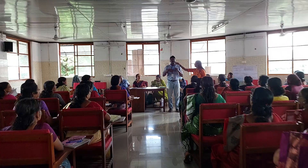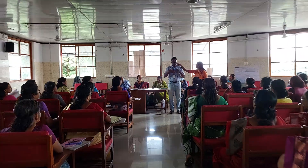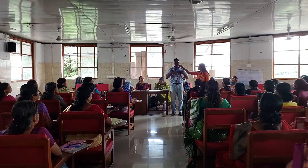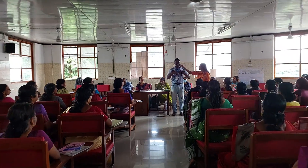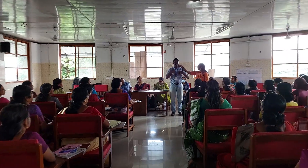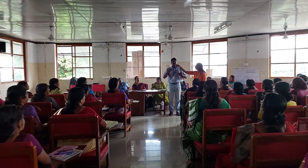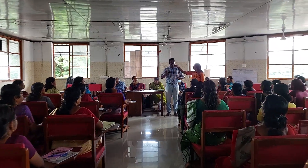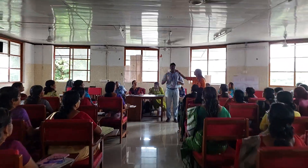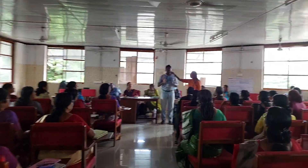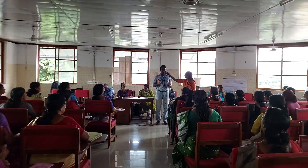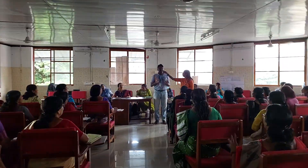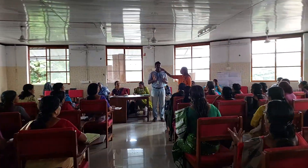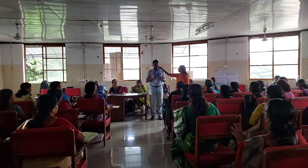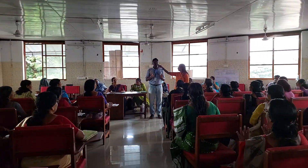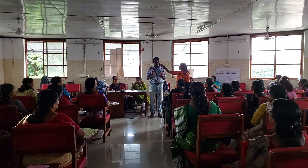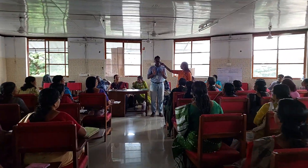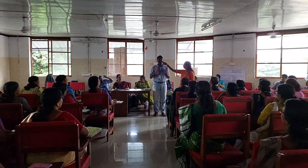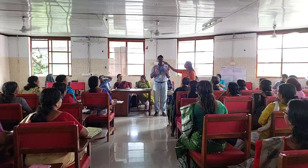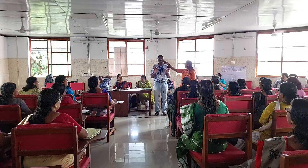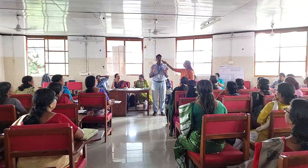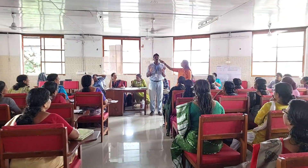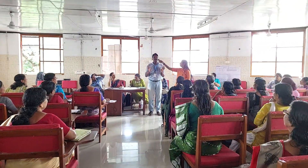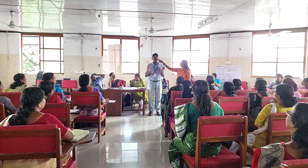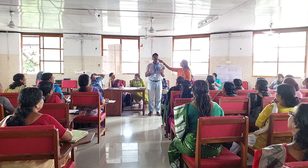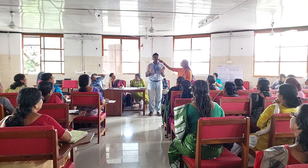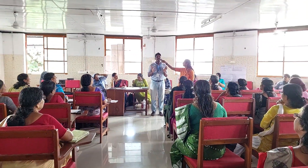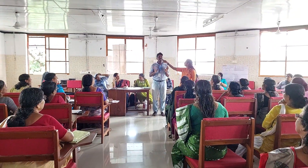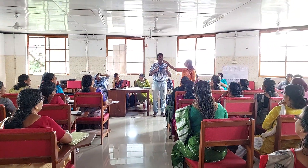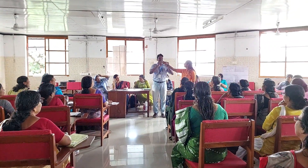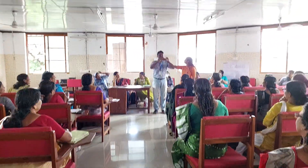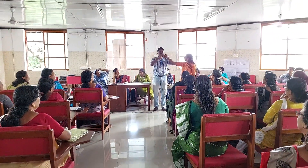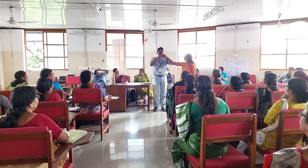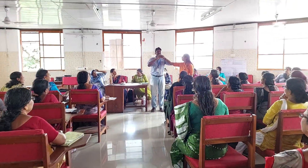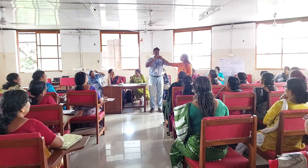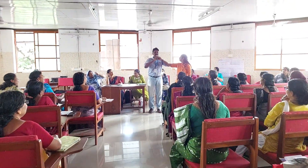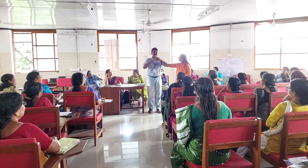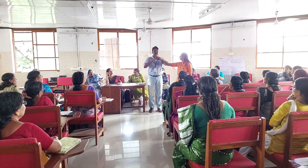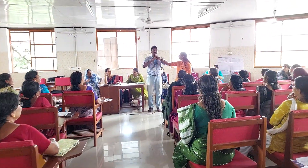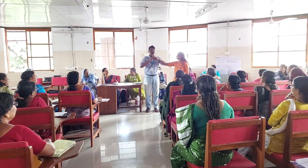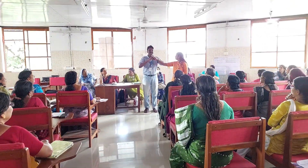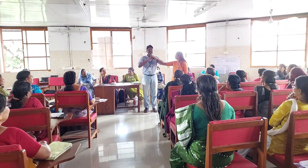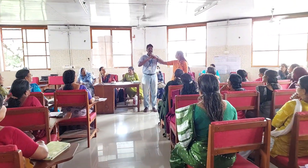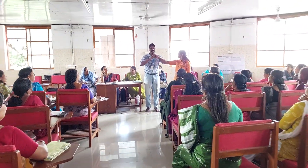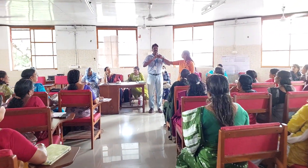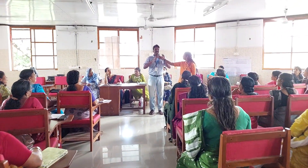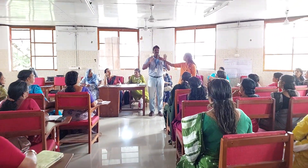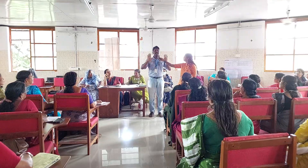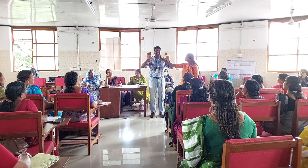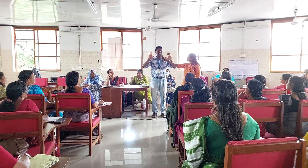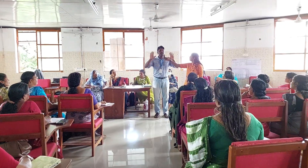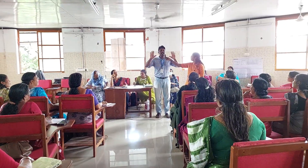എന്റെ മുന്നിൽ നിങ്ങൾ എല്ലാവരും നിൽക്കുകയാണ്. ഞാൻ കാണിക്കുന്ന ഓരോ അക്ഷരങ്ങളും നിങ്ങൾക്ക് കാണിക്കാൻ പറ്റണം. ഓക്കെ, കൈ രണ്ടും ഉയർത്തി